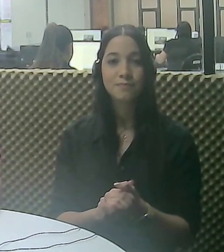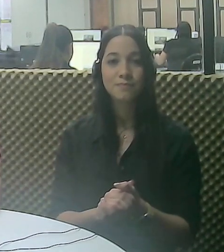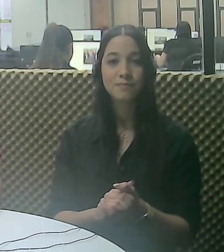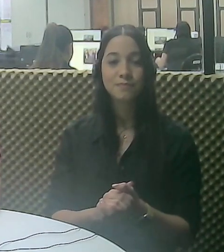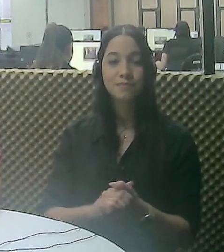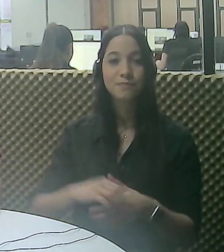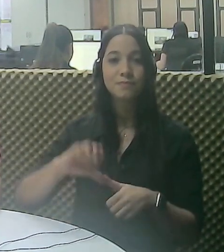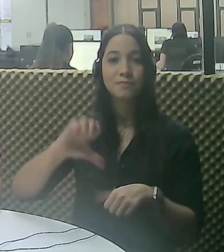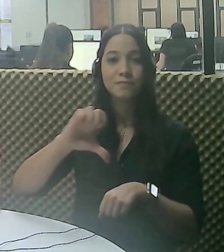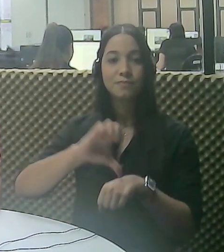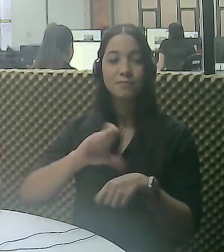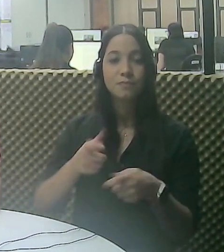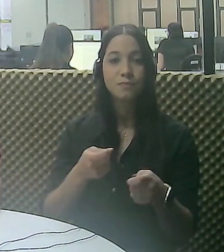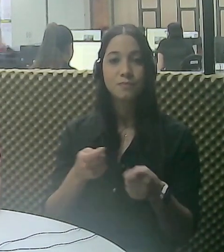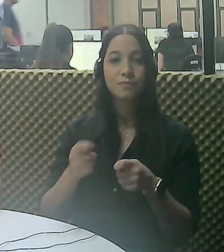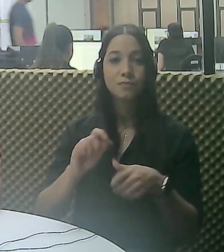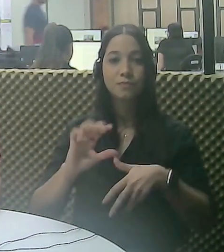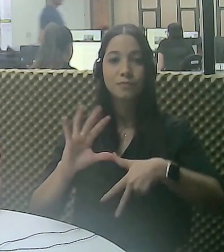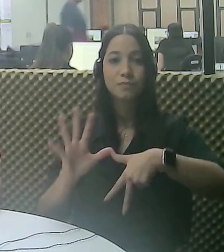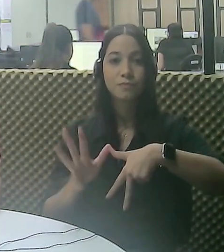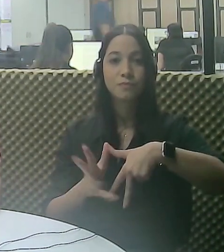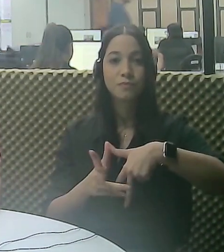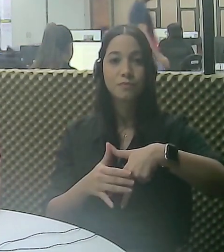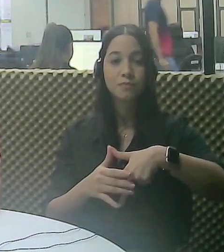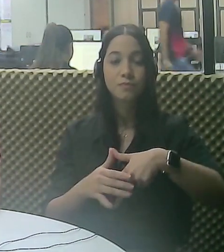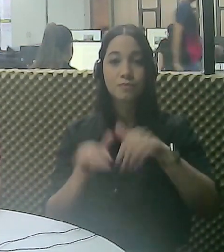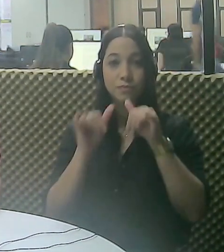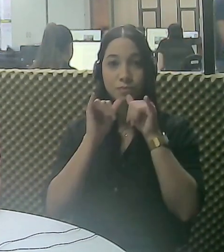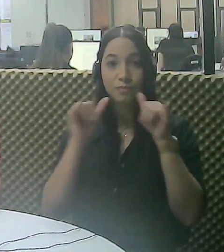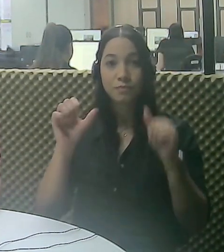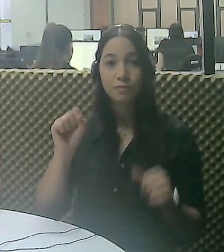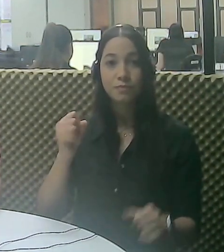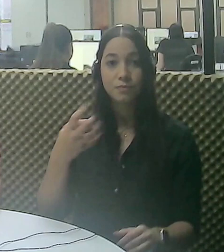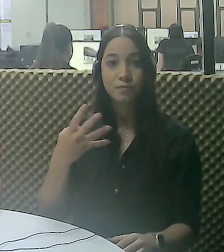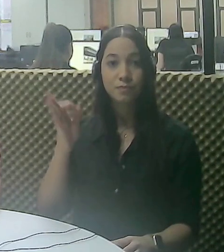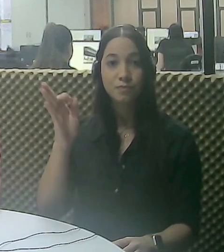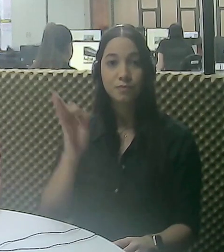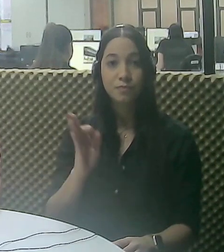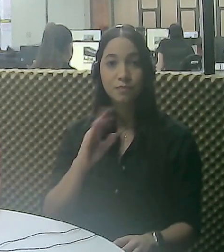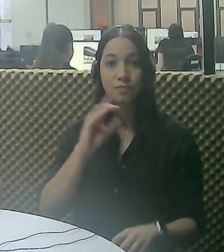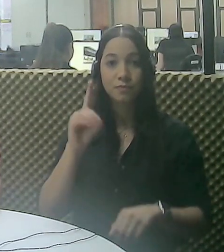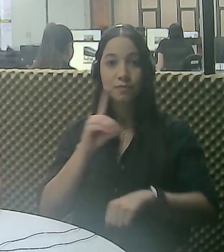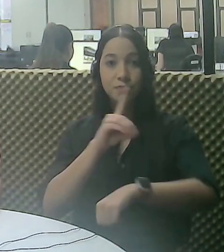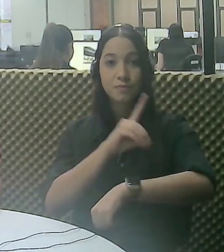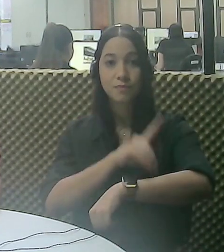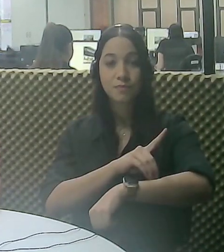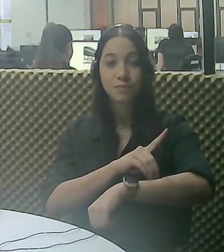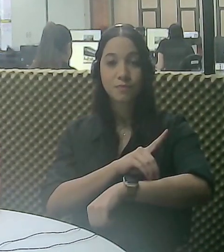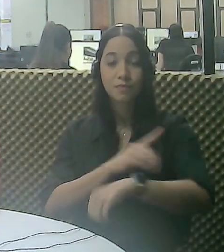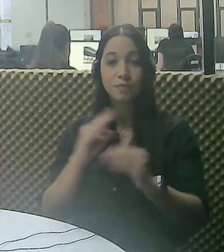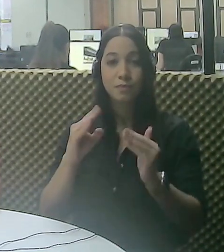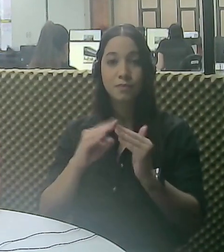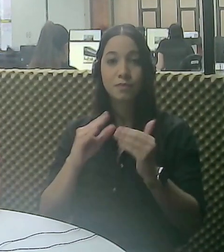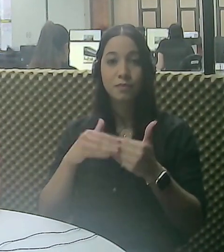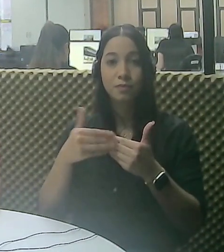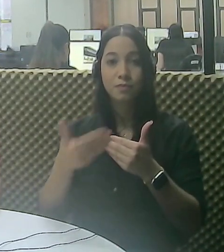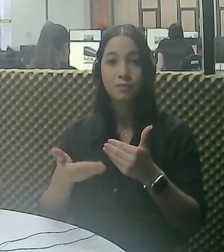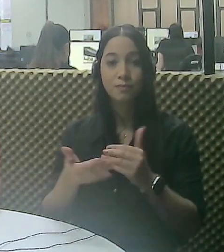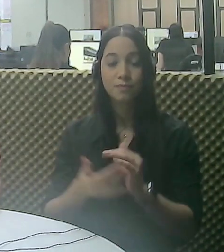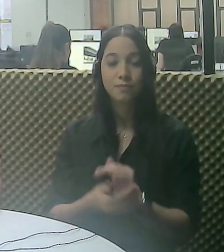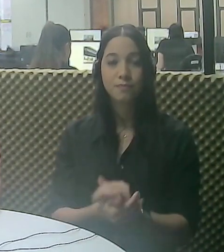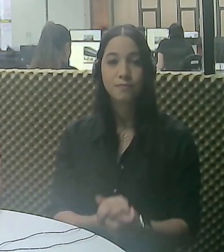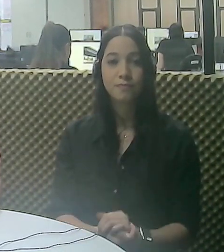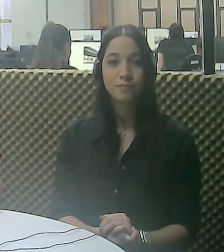Centro de Controle de Zoonoses alerta. 84% dos focos do Aedes estão nos quintais de residências.